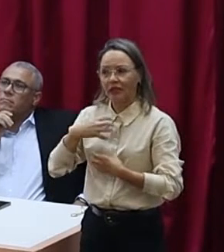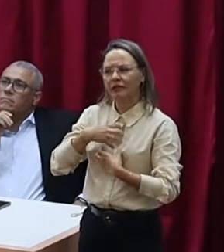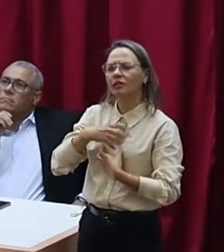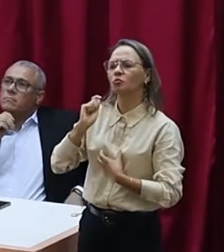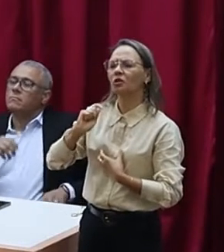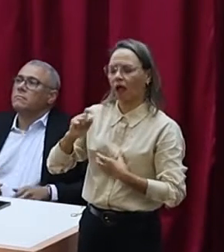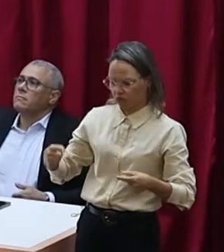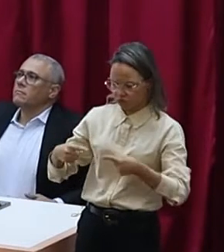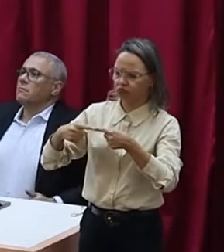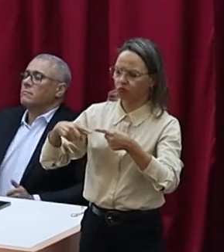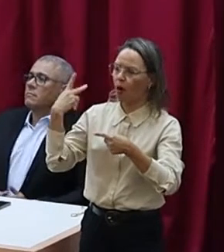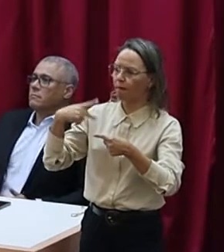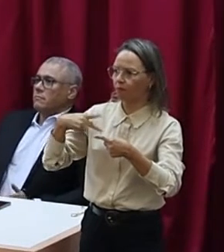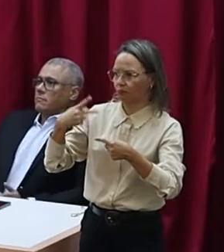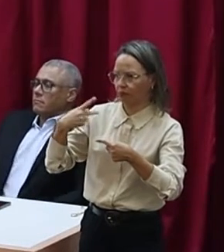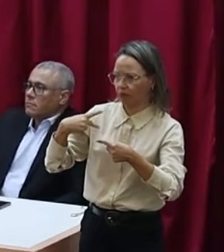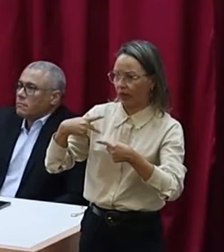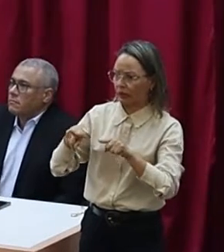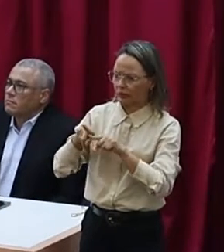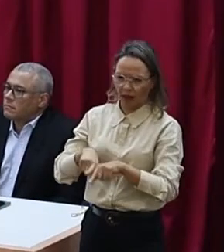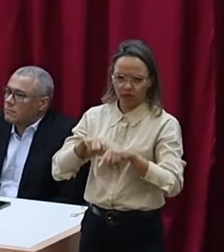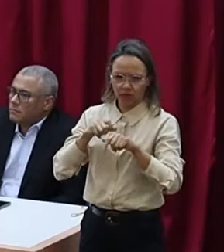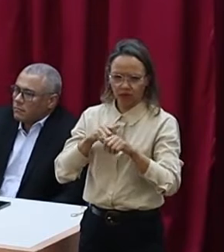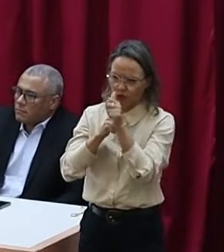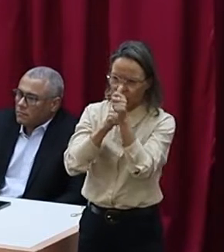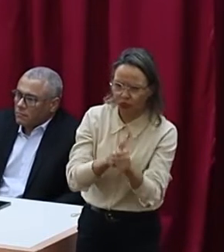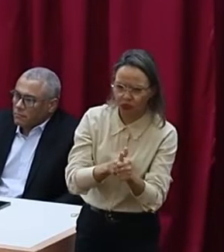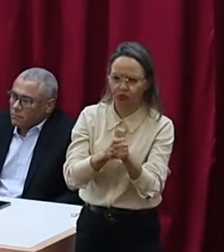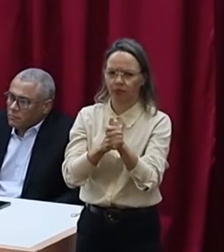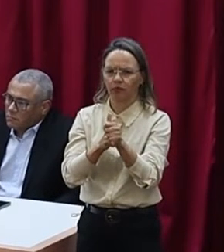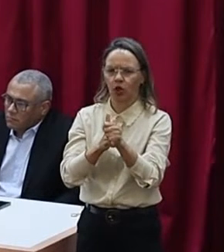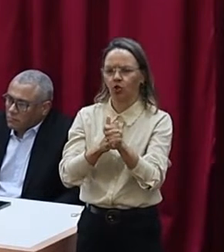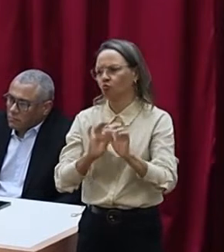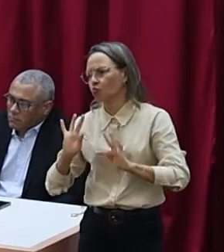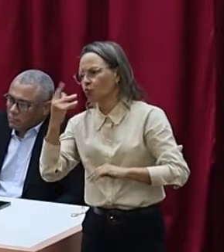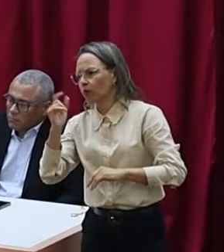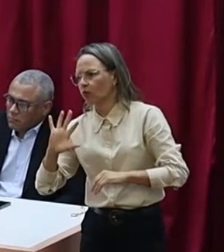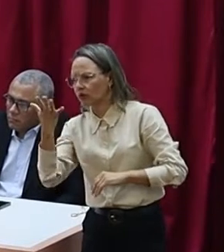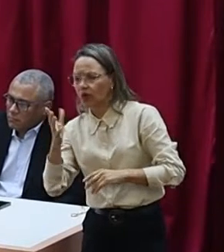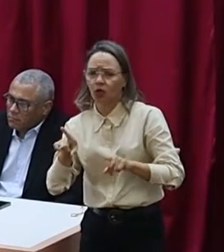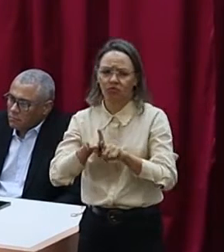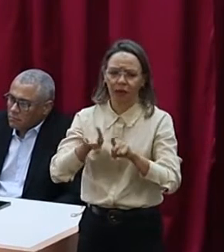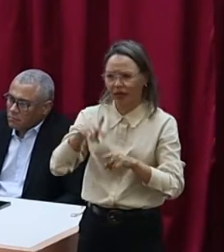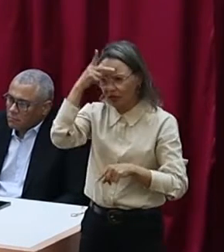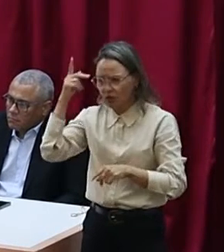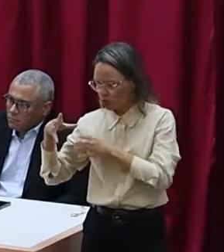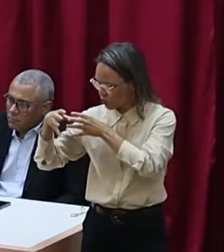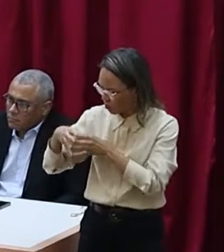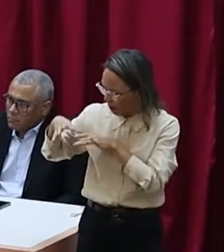né? E acompanhando o caso, conversando com as pessoas do movimento, né, da Marielle,